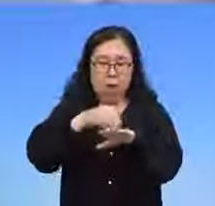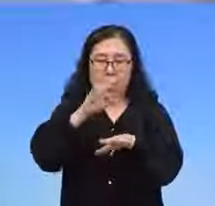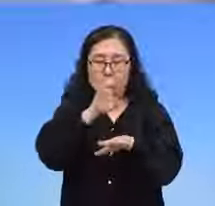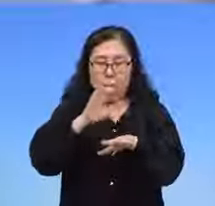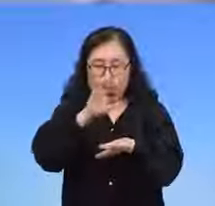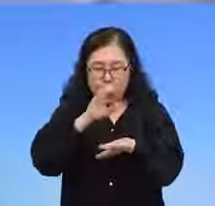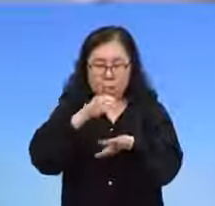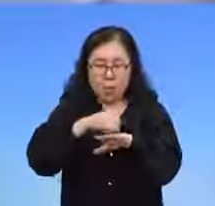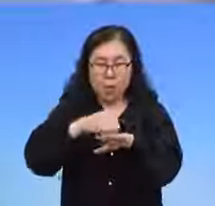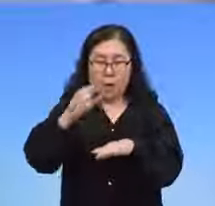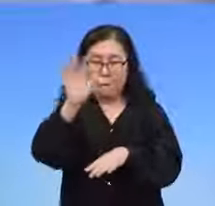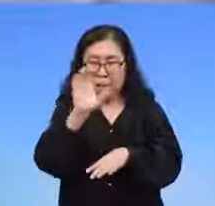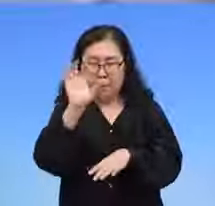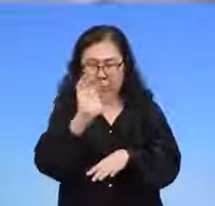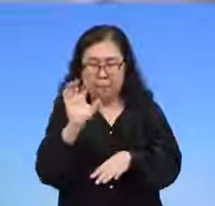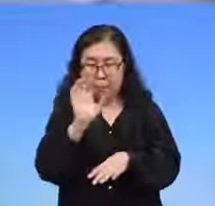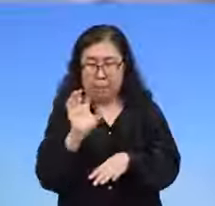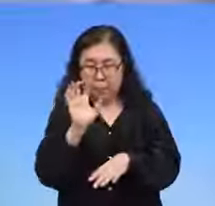훈련하고